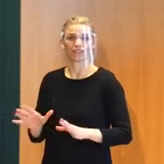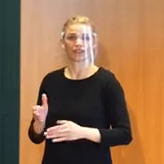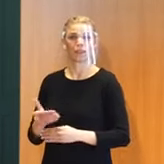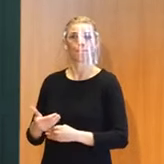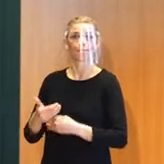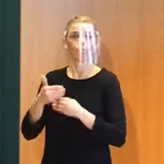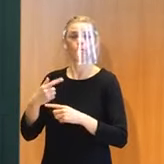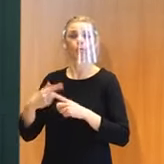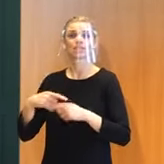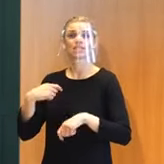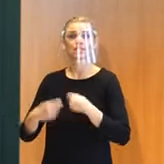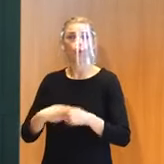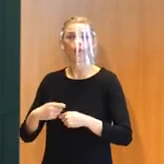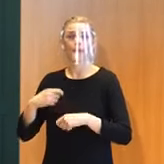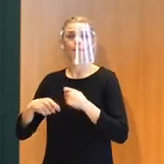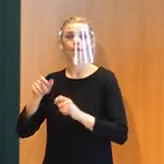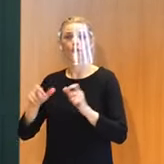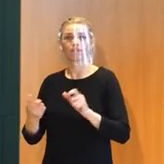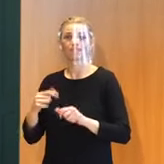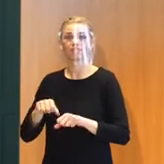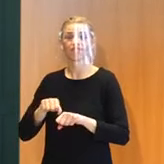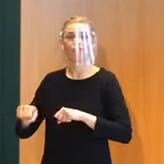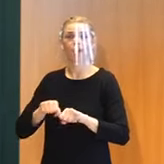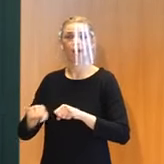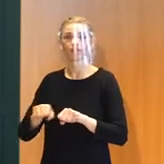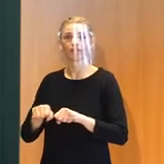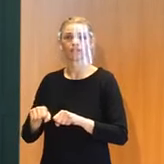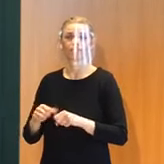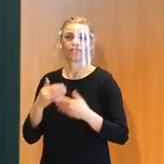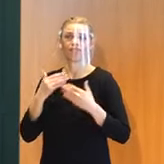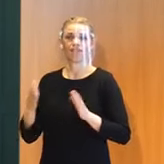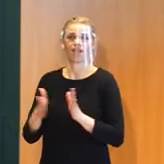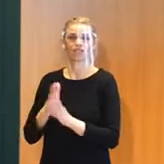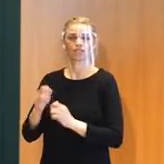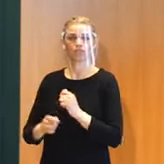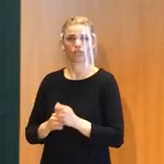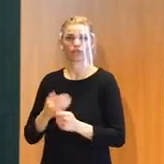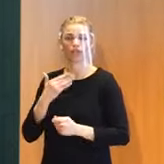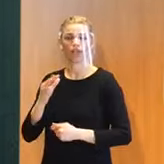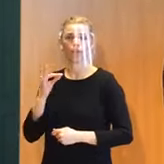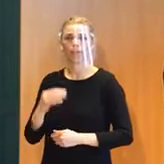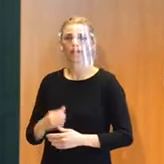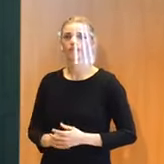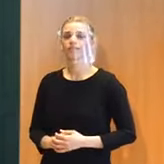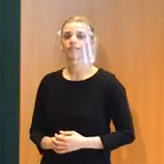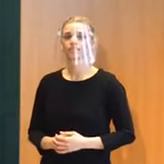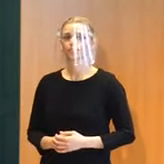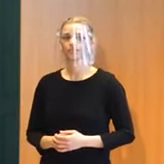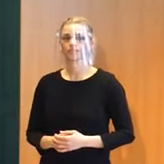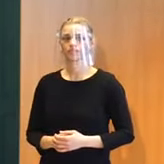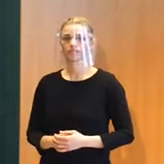takisto kolegyňam a kolegom z vlády, s ktorými som mal možnosť spolupracovať. Ďakujem pekne.